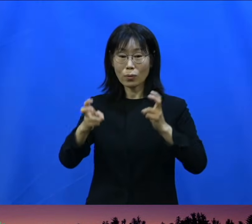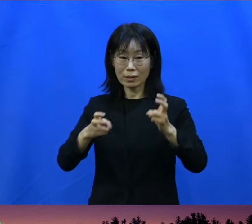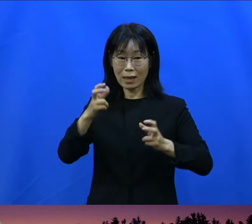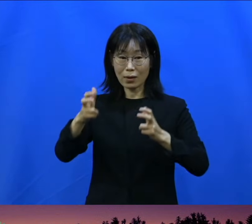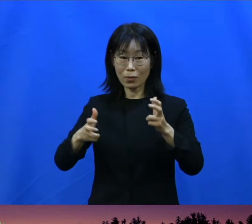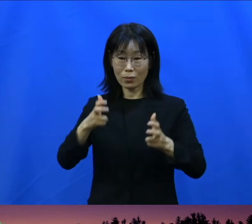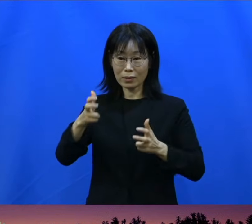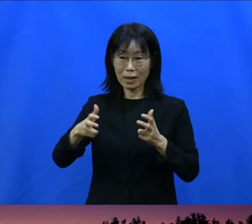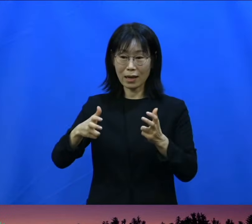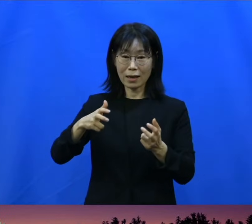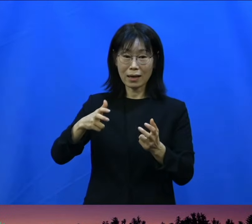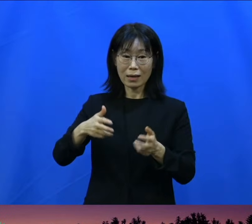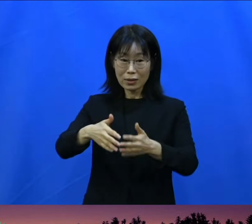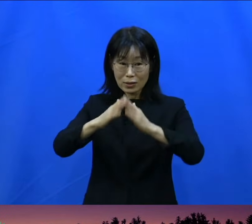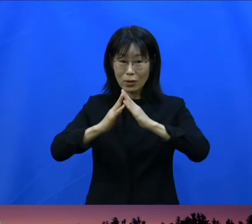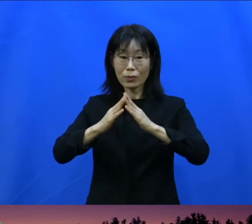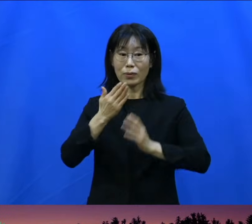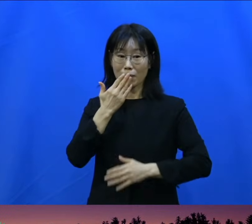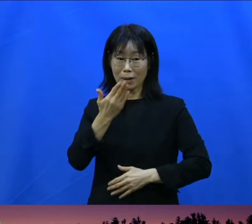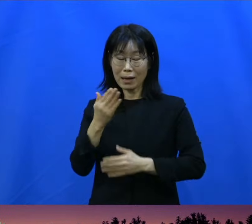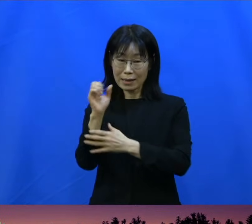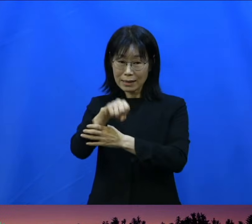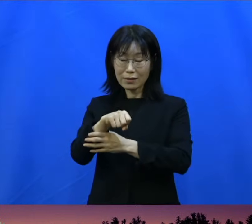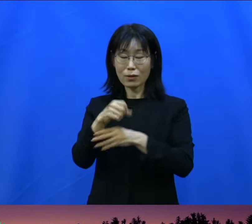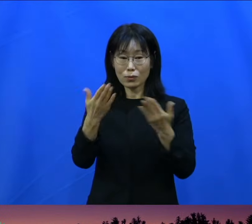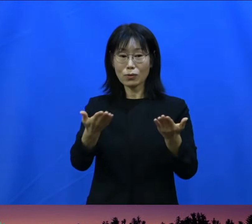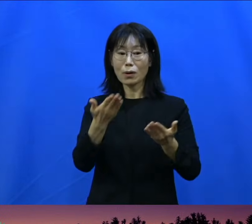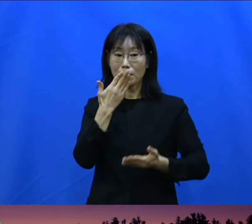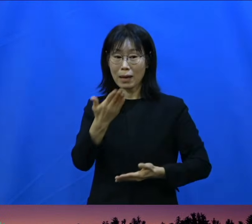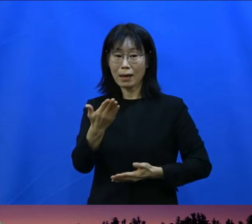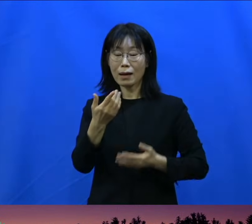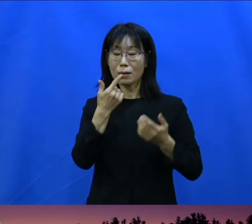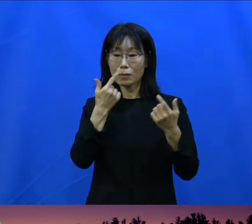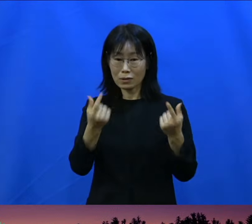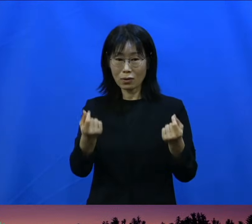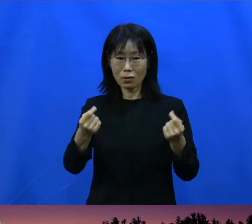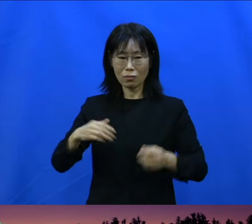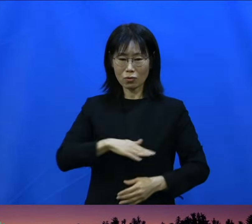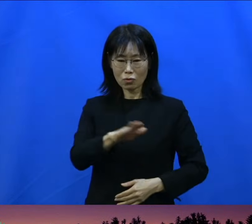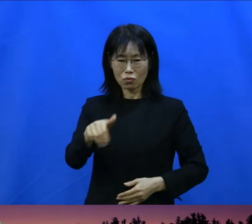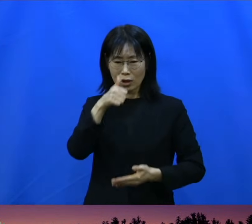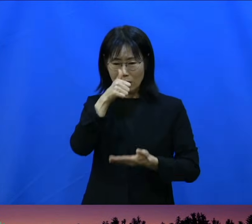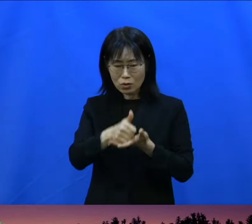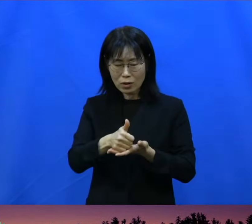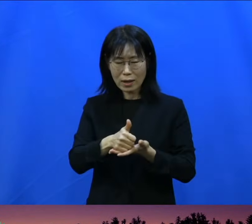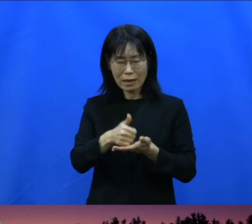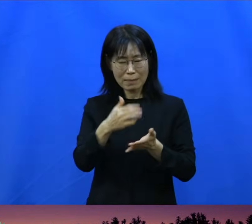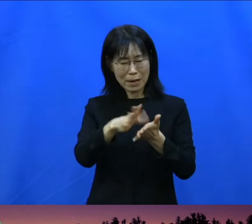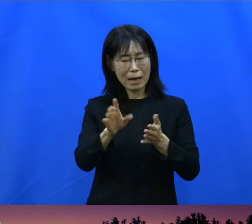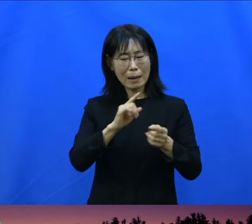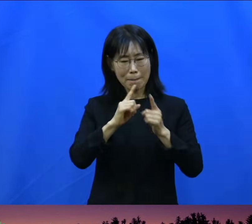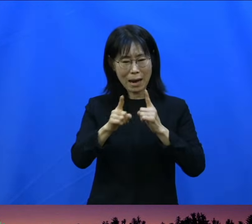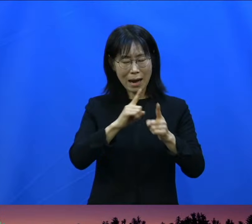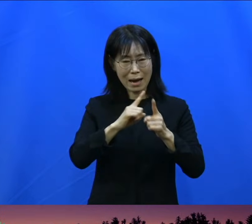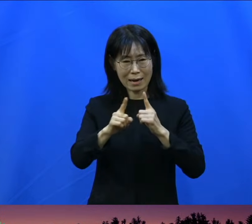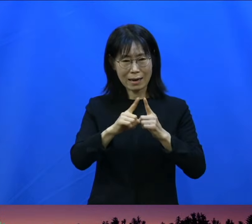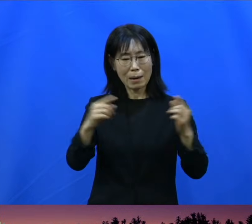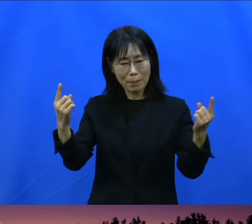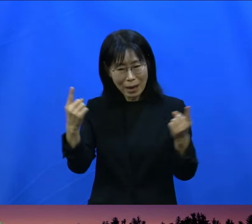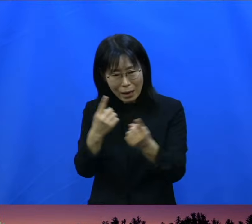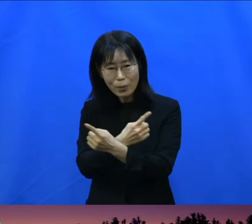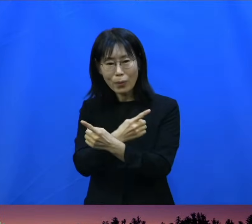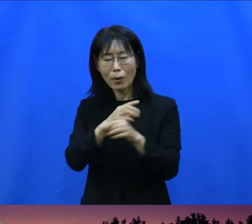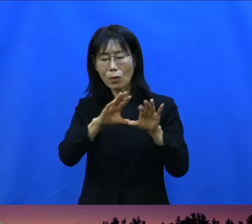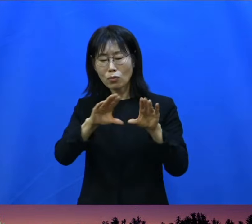그래서 우리의 말 안에 미세하게 숨어 있는 죄의 씨앗들을 제거해야 되는 겁니다. 그런데 이제 그것을 이제 제단의 숯불로,